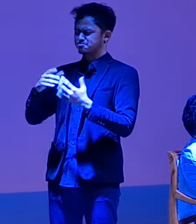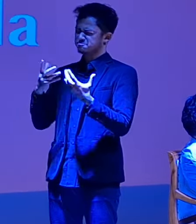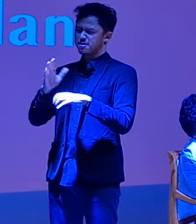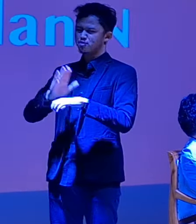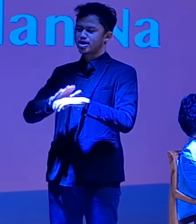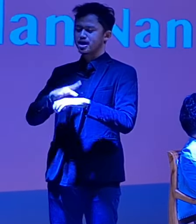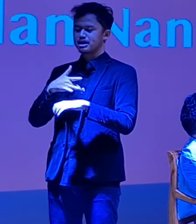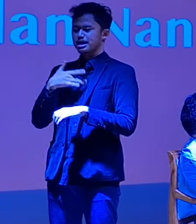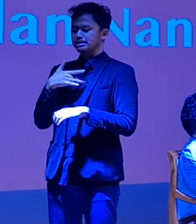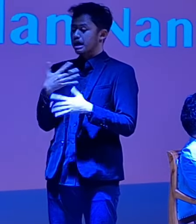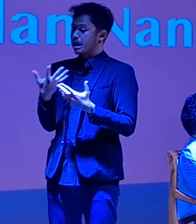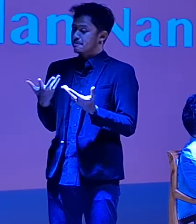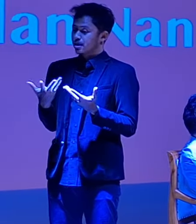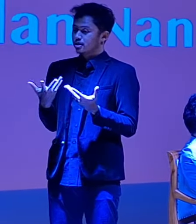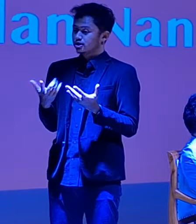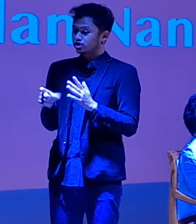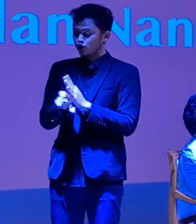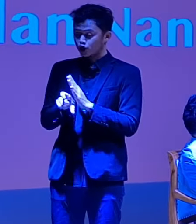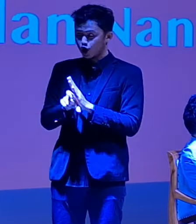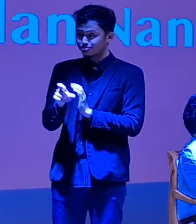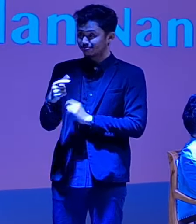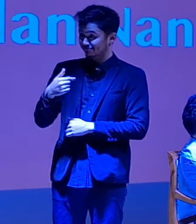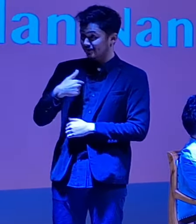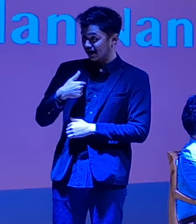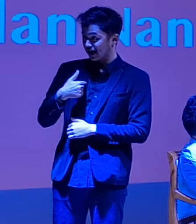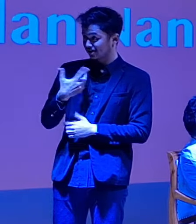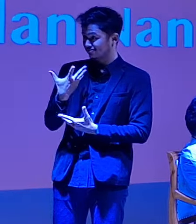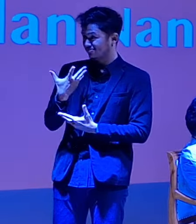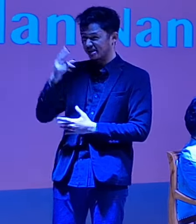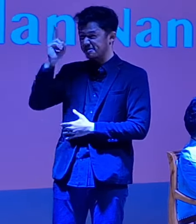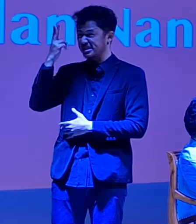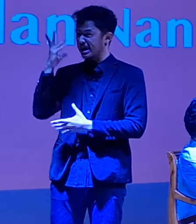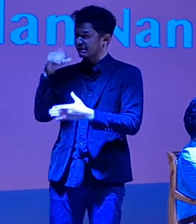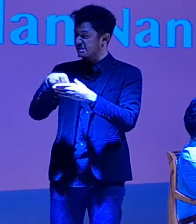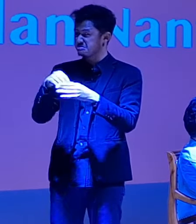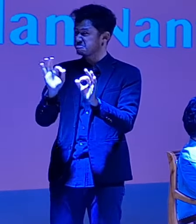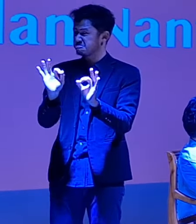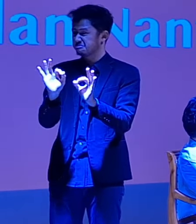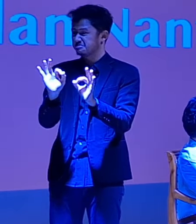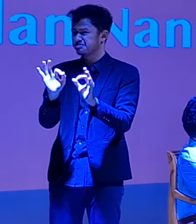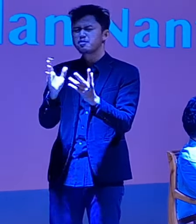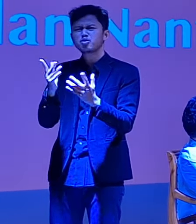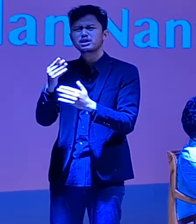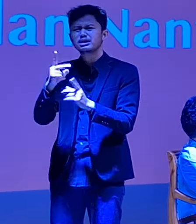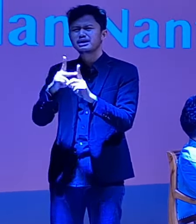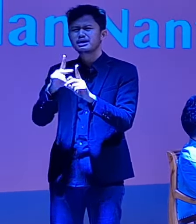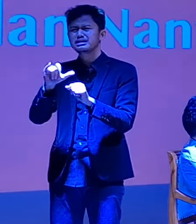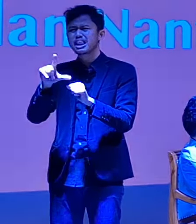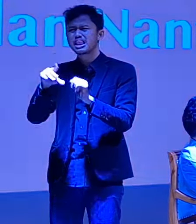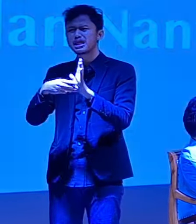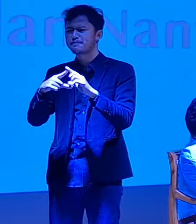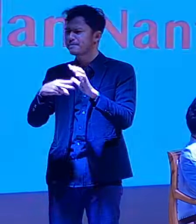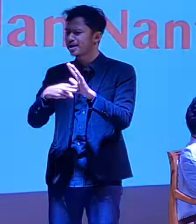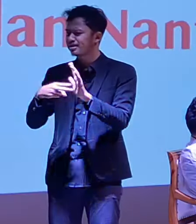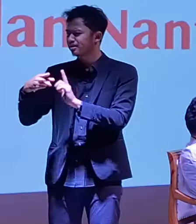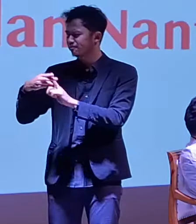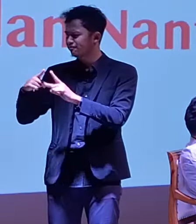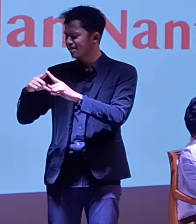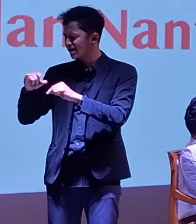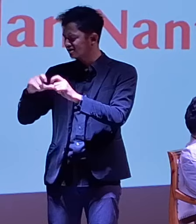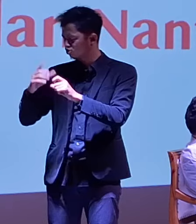yang terasa? Kalau saya sebagai orang yang tidak di dalam itu Hilman Farid zamannya Mas Anies ya. Nah itu yang